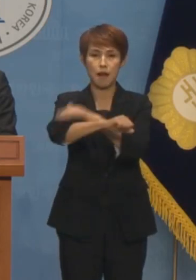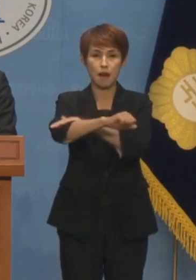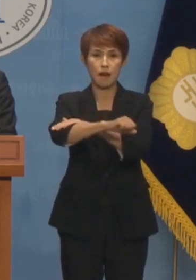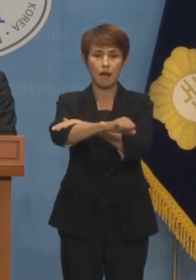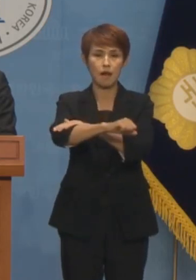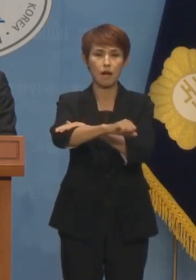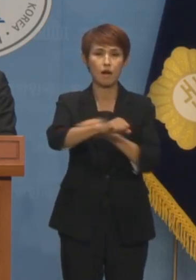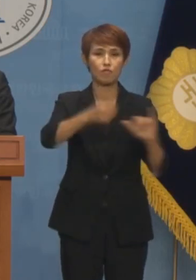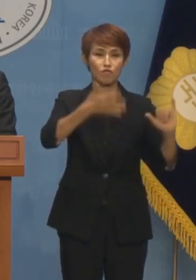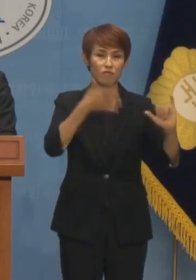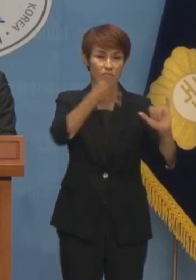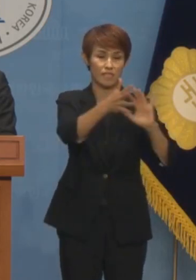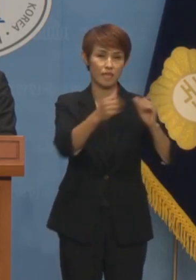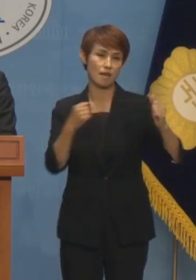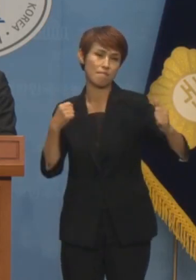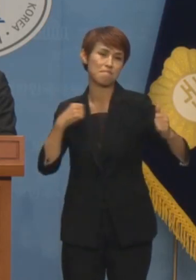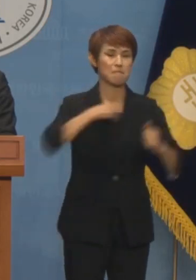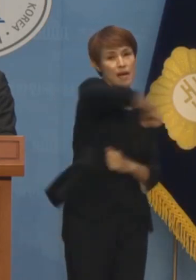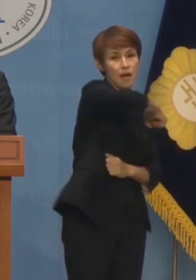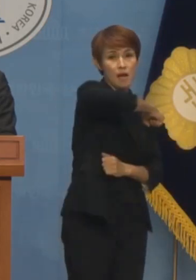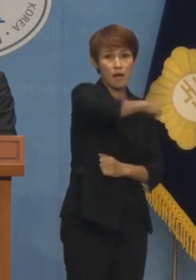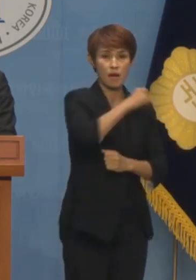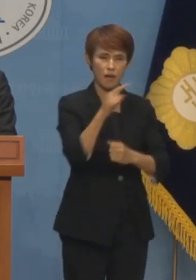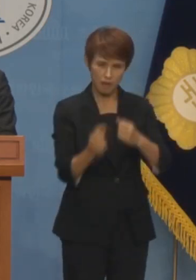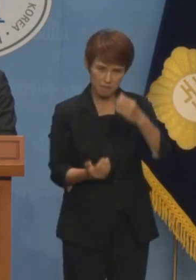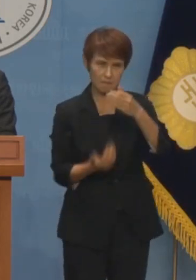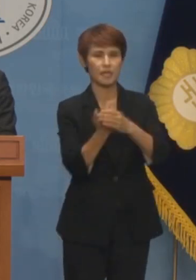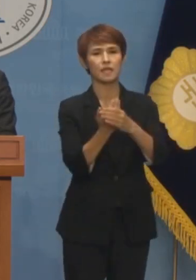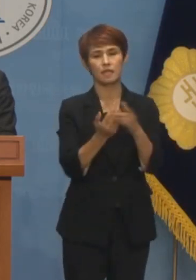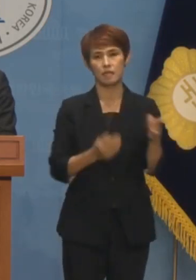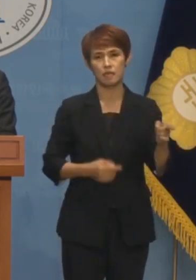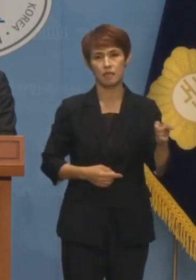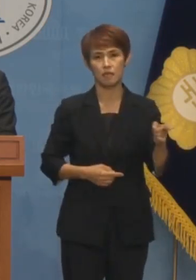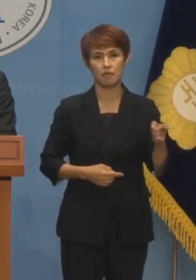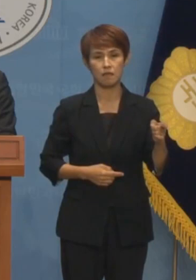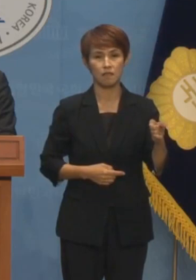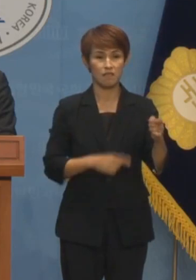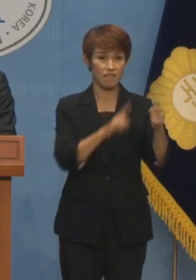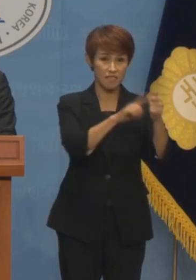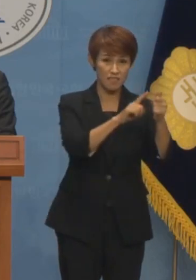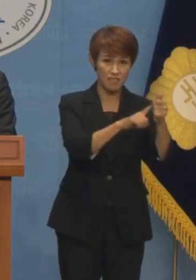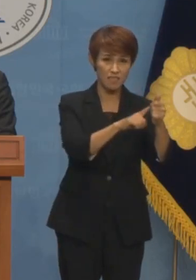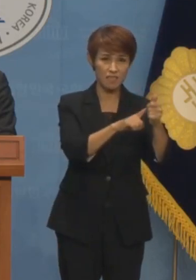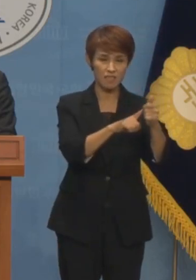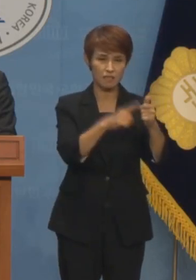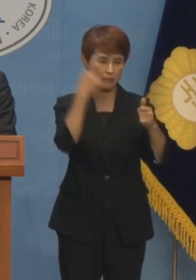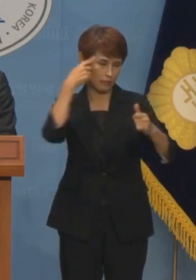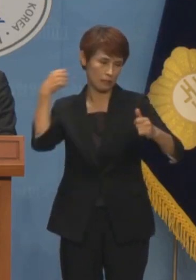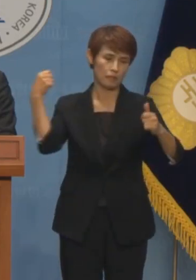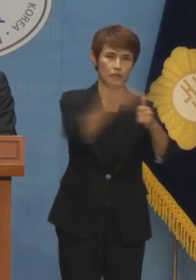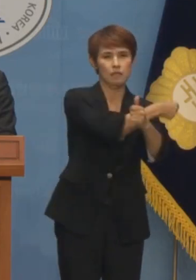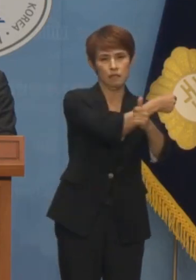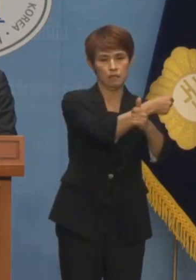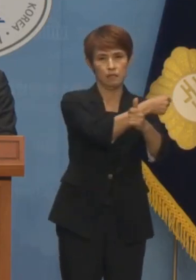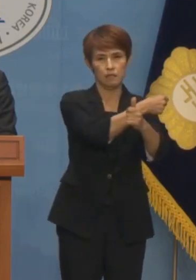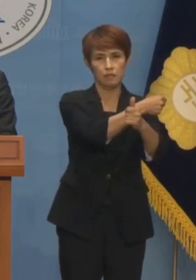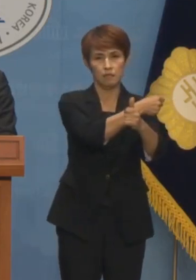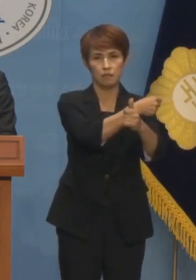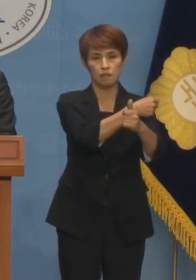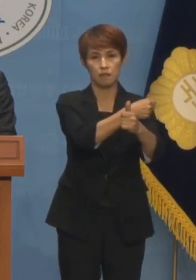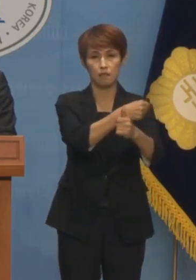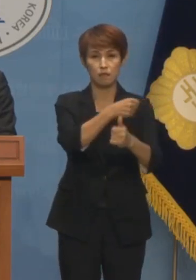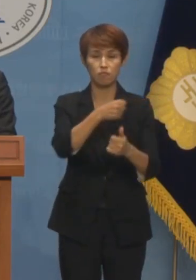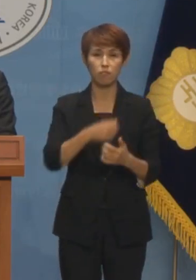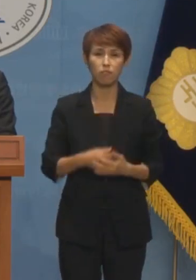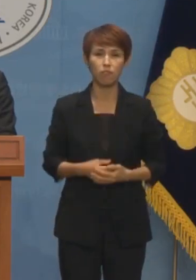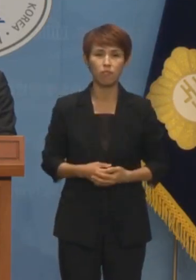유튜버 킬문TVC를 가격하면서 발생합니다. 이어 다시 킬문TVC의 뒤통수를 가격했습니다. 더 큰